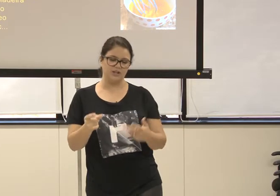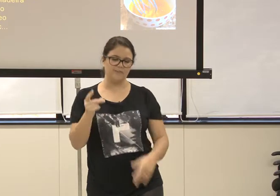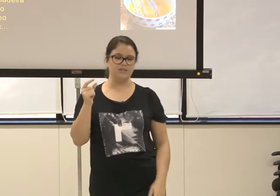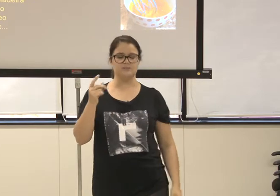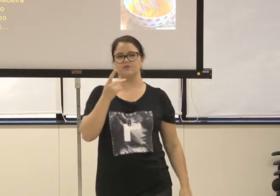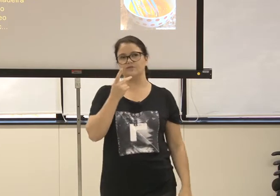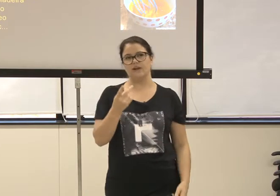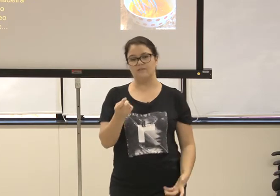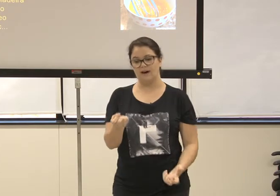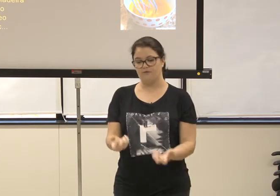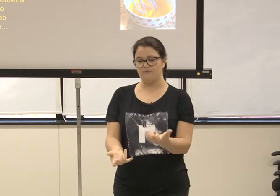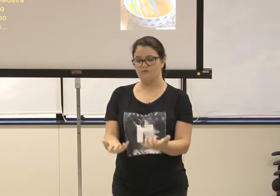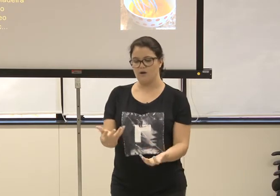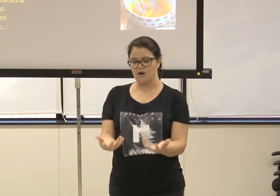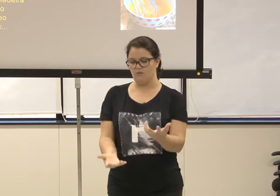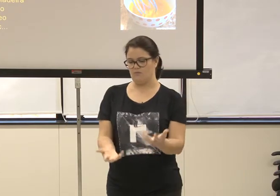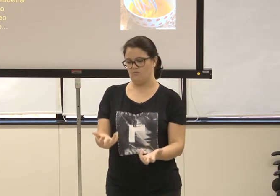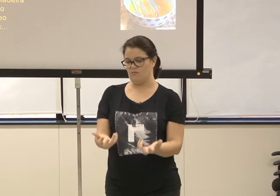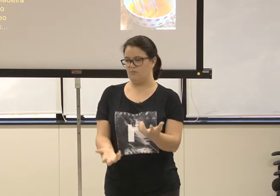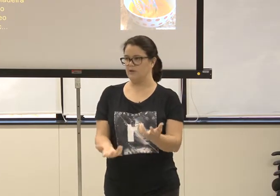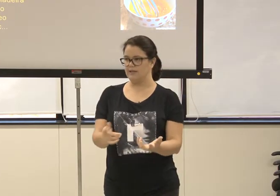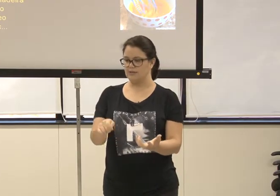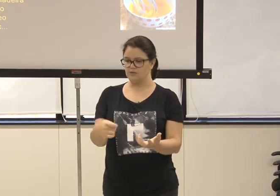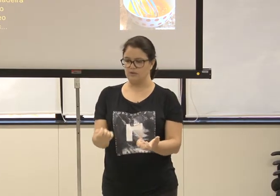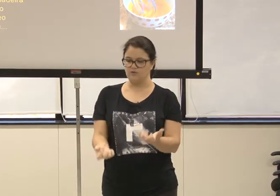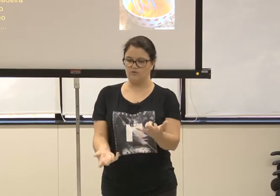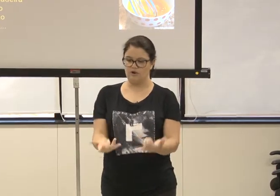antigamente as pessoas falavam, fogão, porque esse é o sinal de fogão.